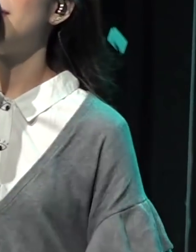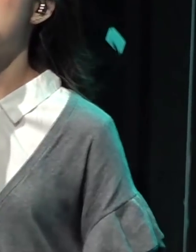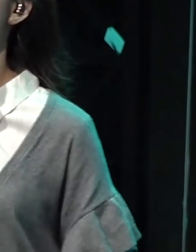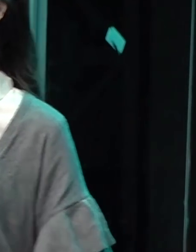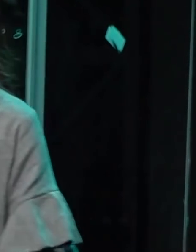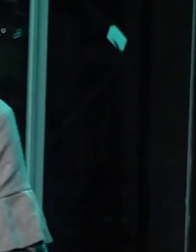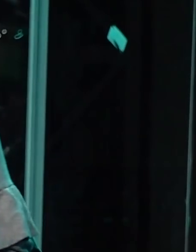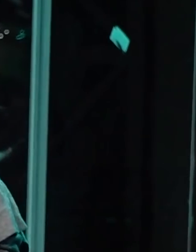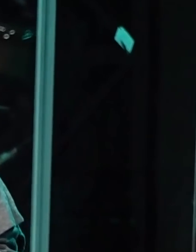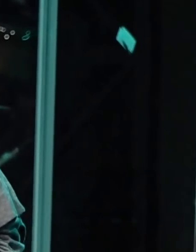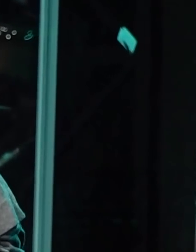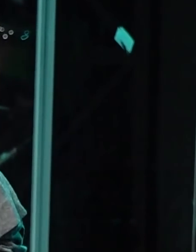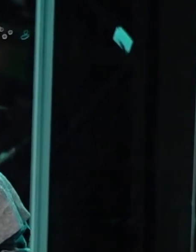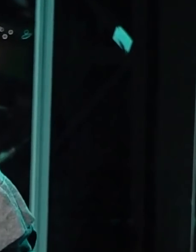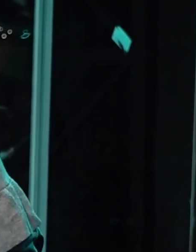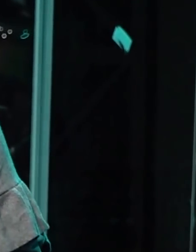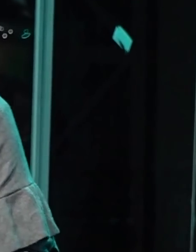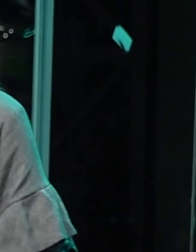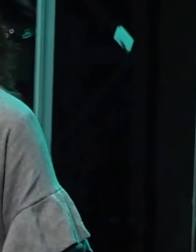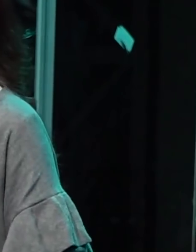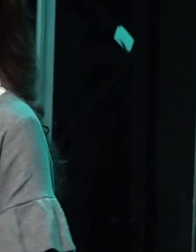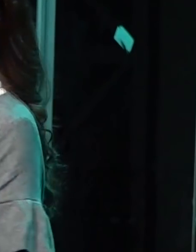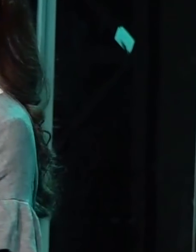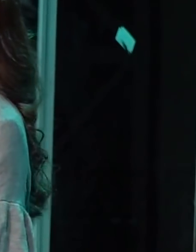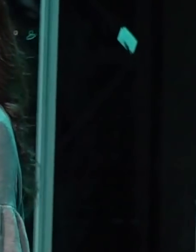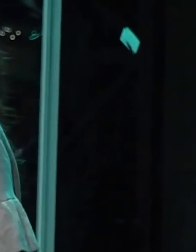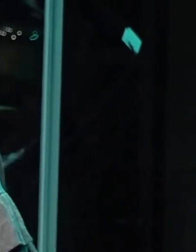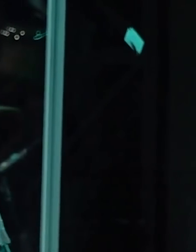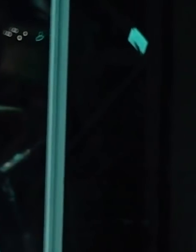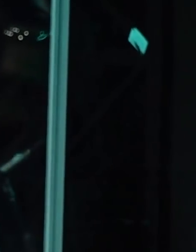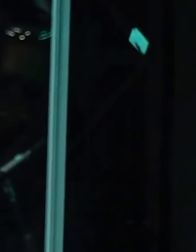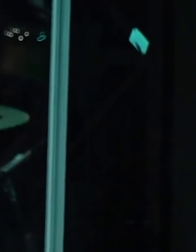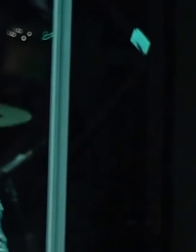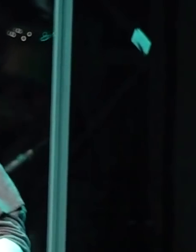tapi jamahan yang ubahkanku.